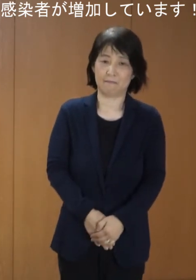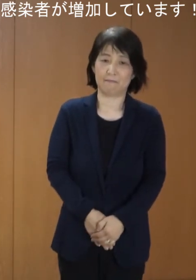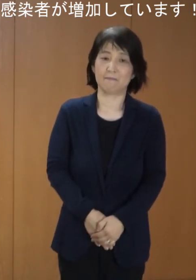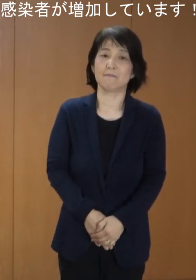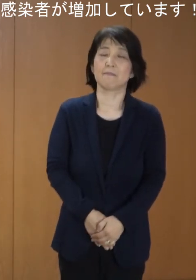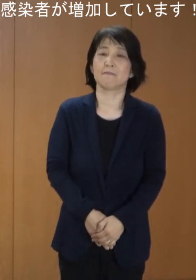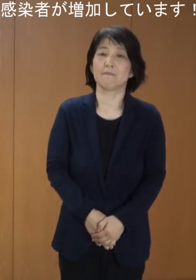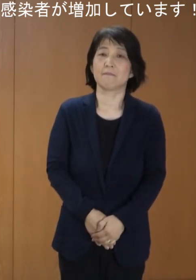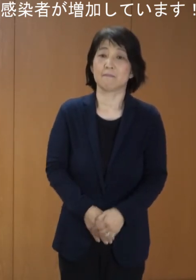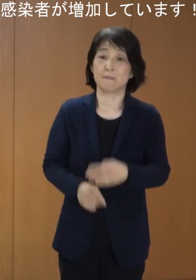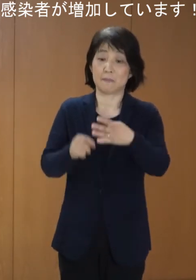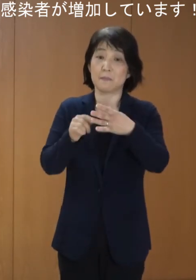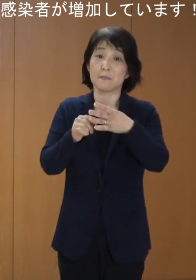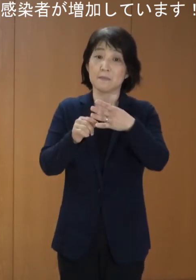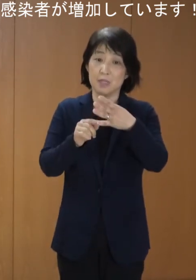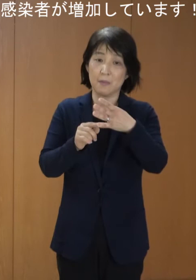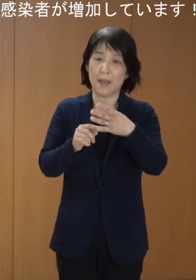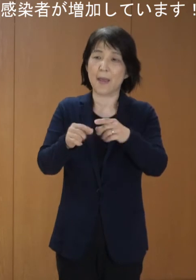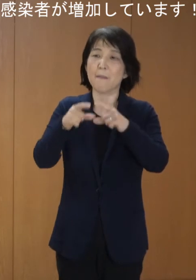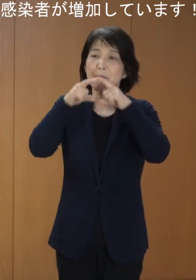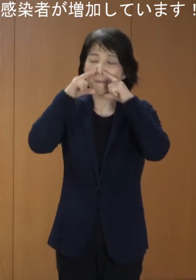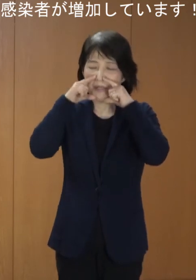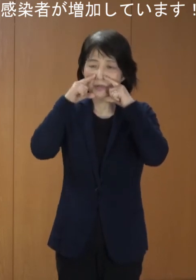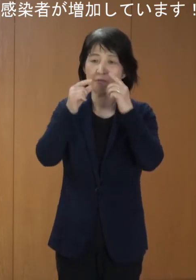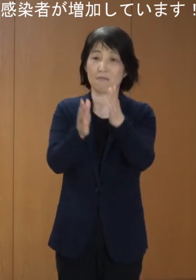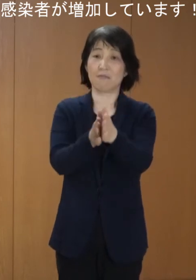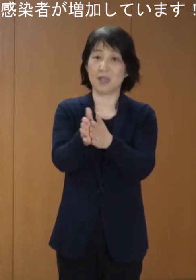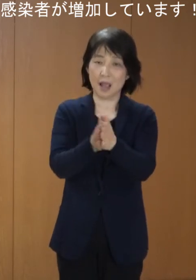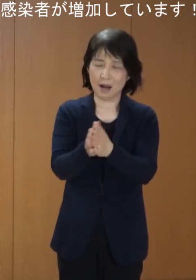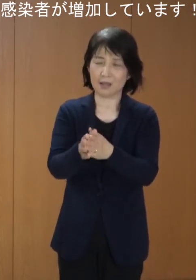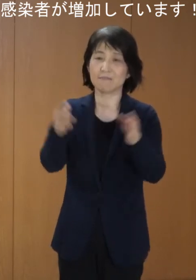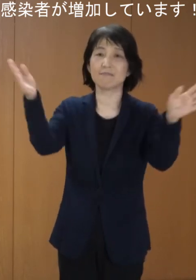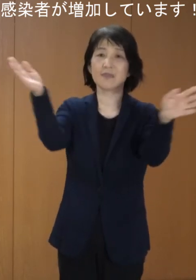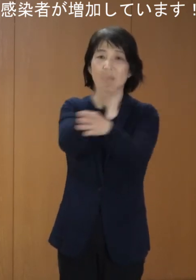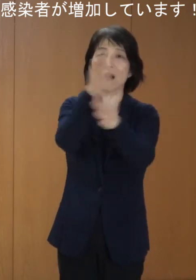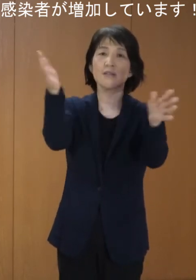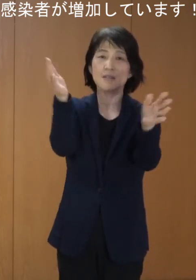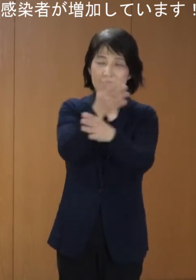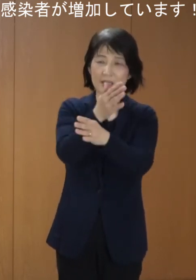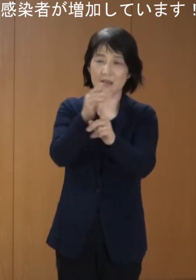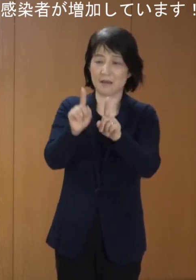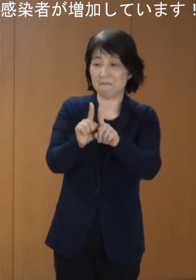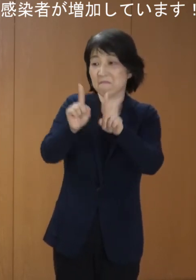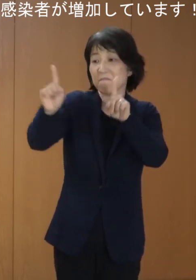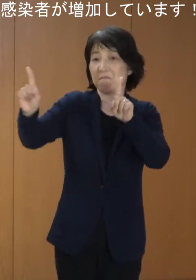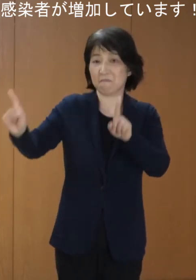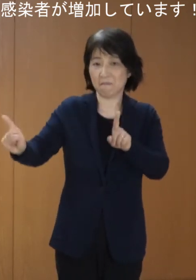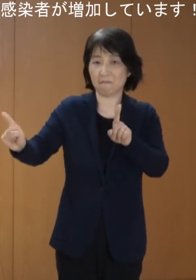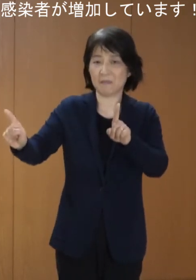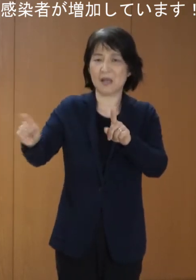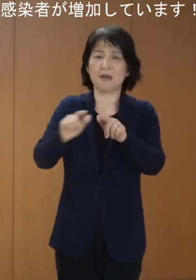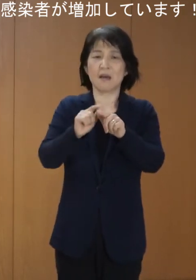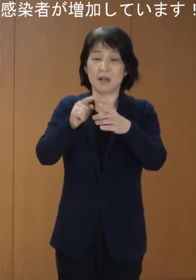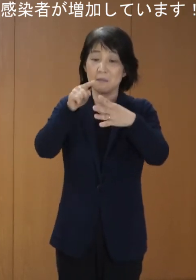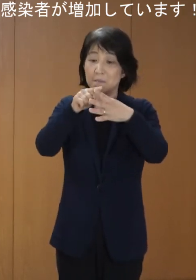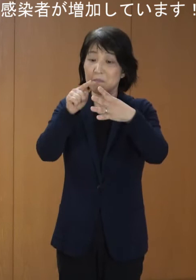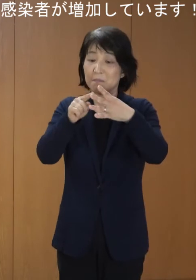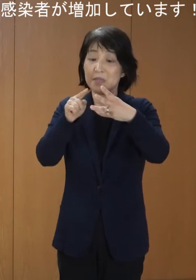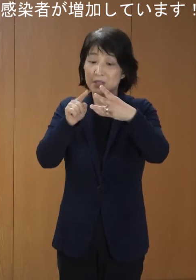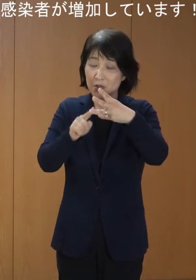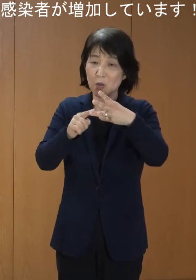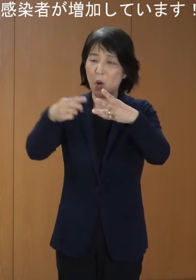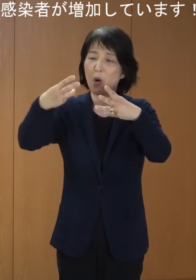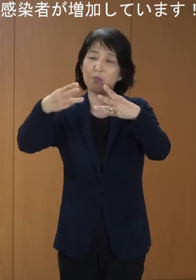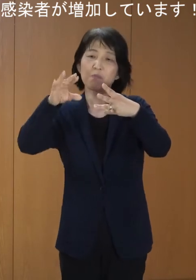。4つに、マスク、手洗い、定期的な換気、周りの人との一定の距離の確保など、密